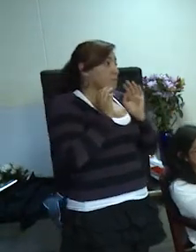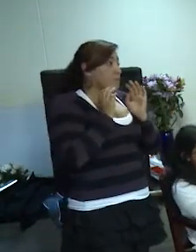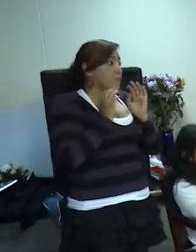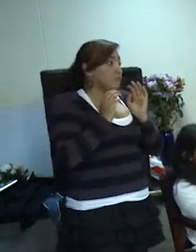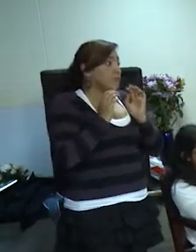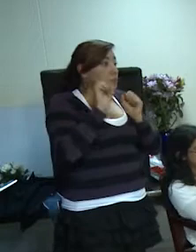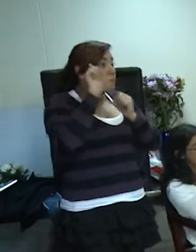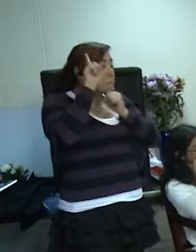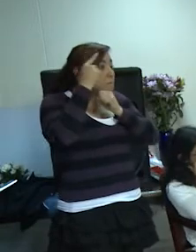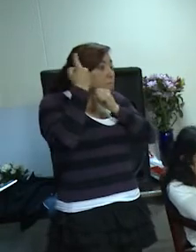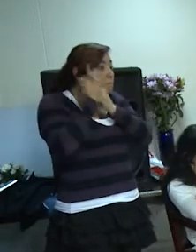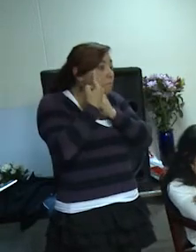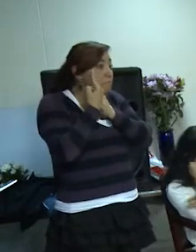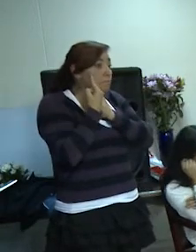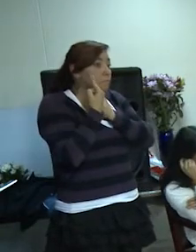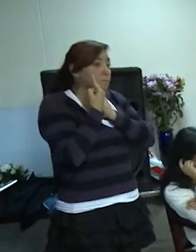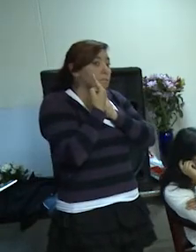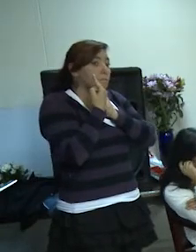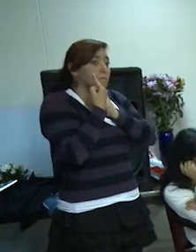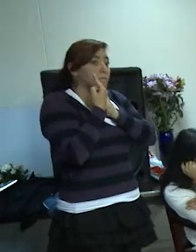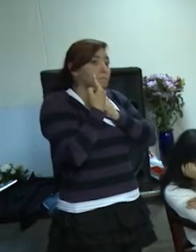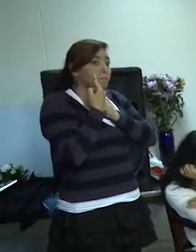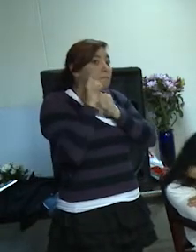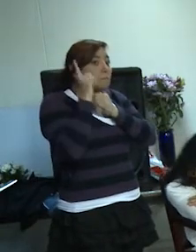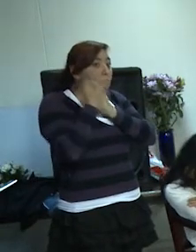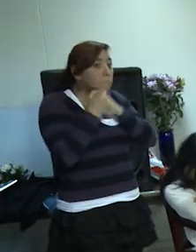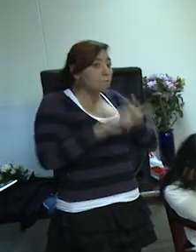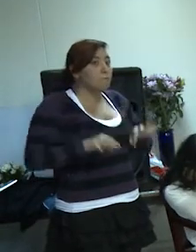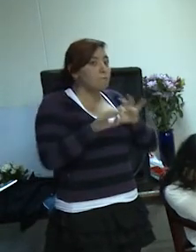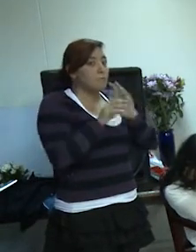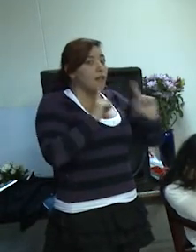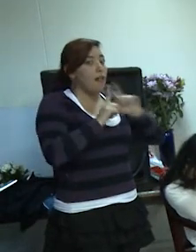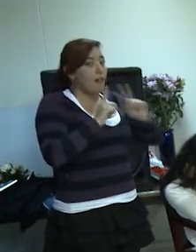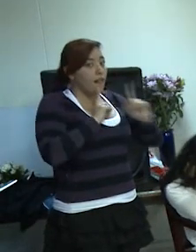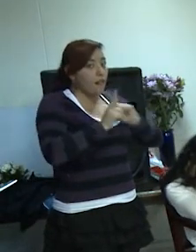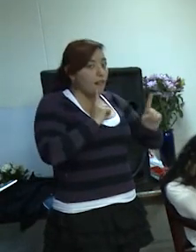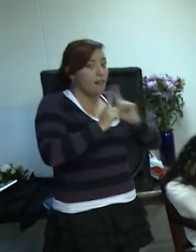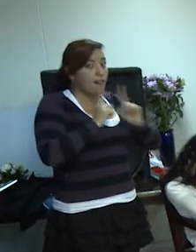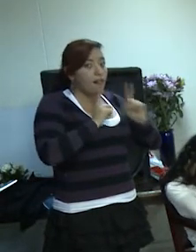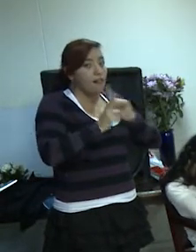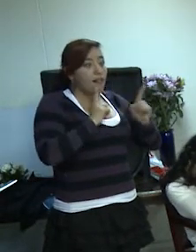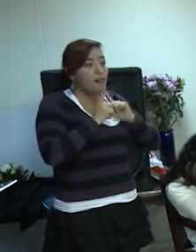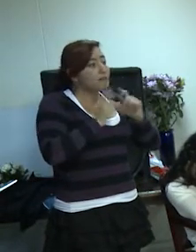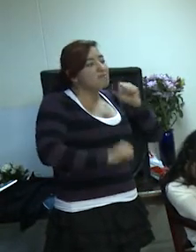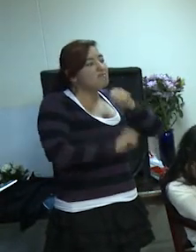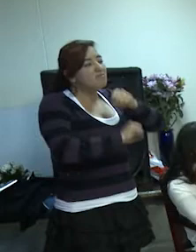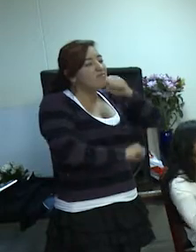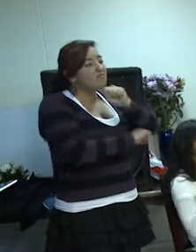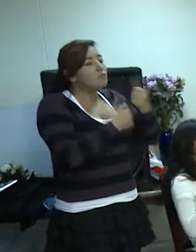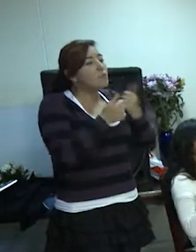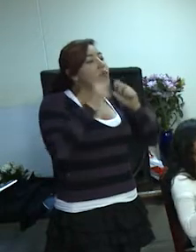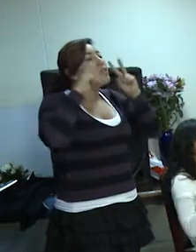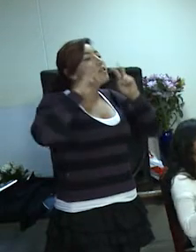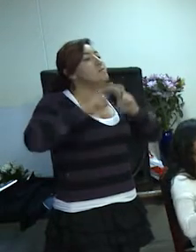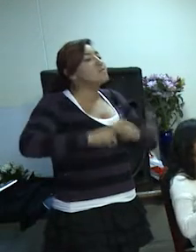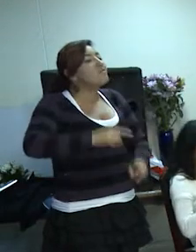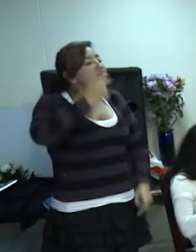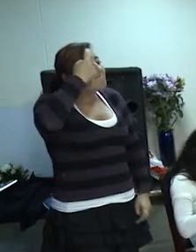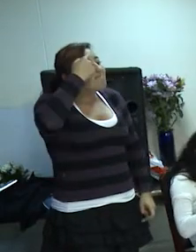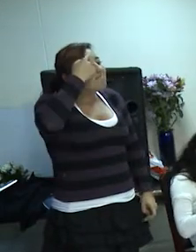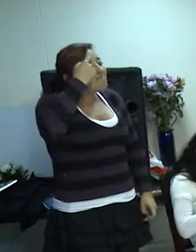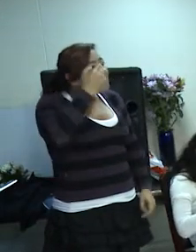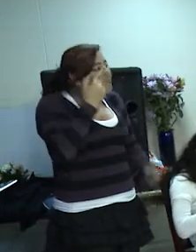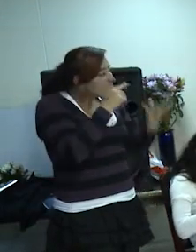un principio del diálogo, el diálogo tiene a la base la investigación de la mentalidad, es decir,